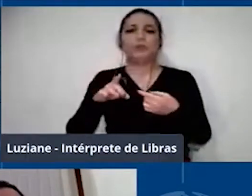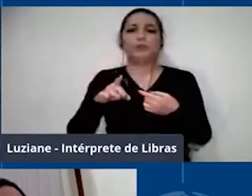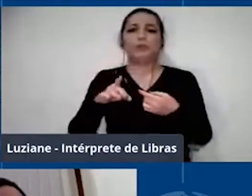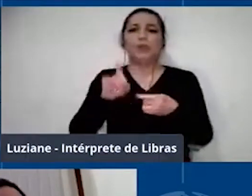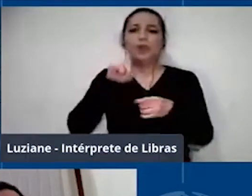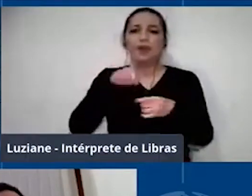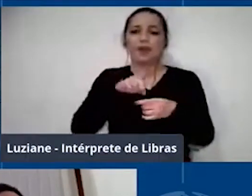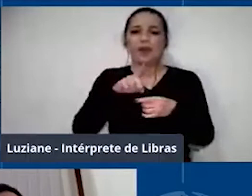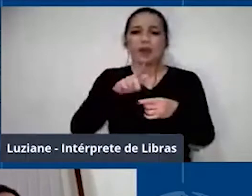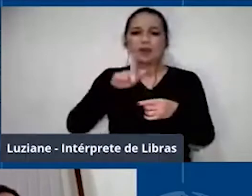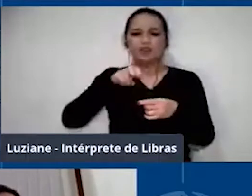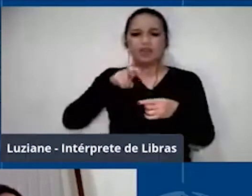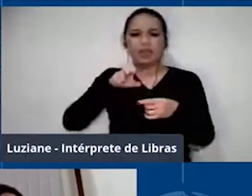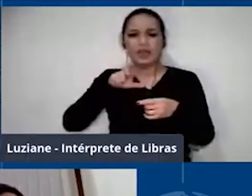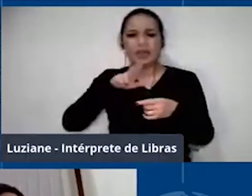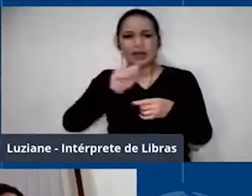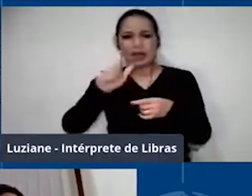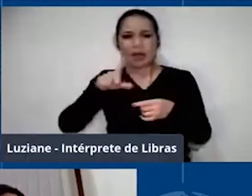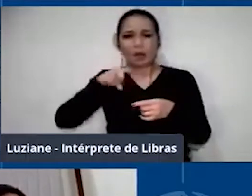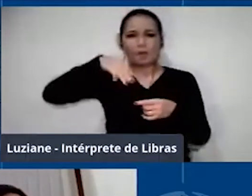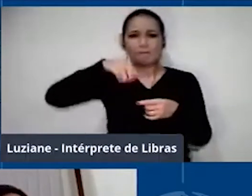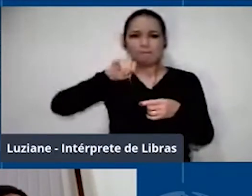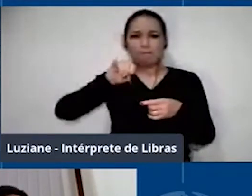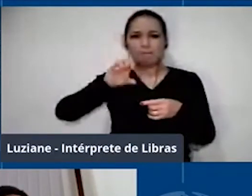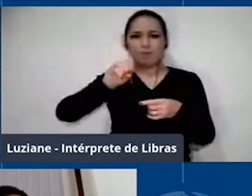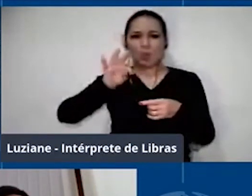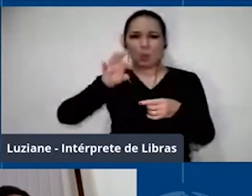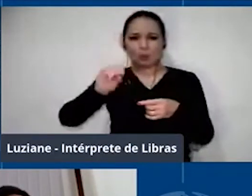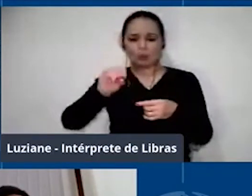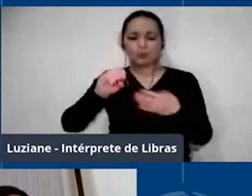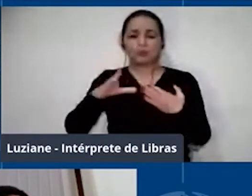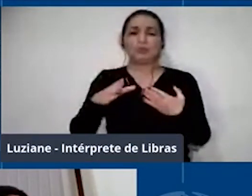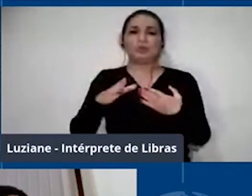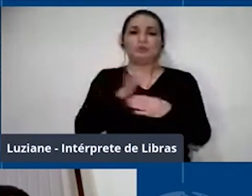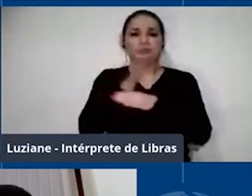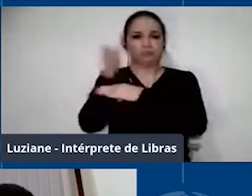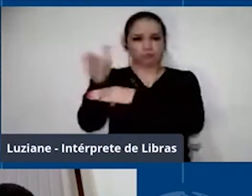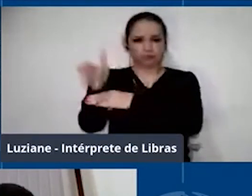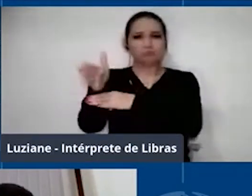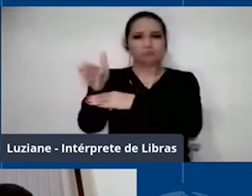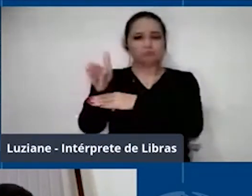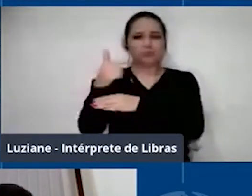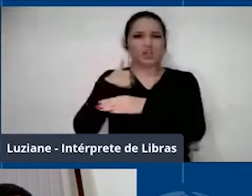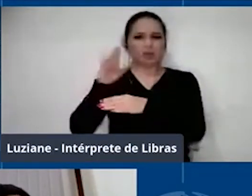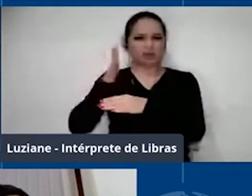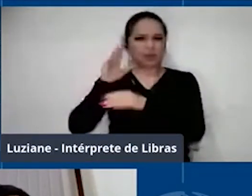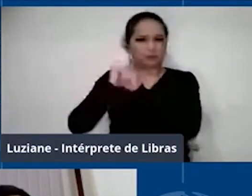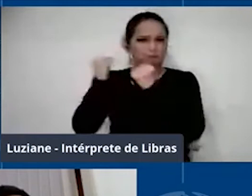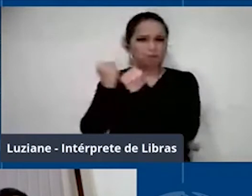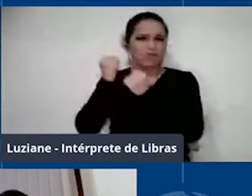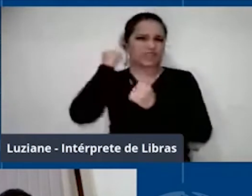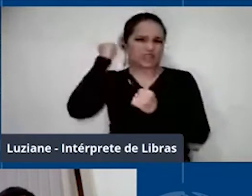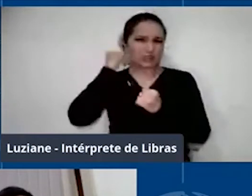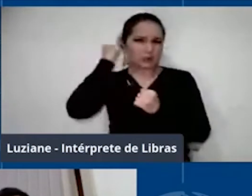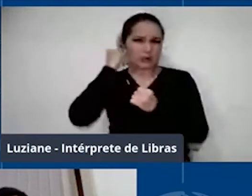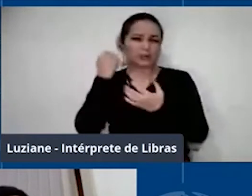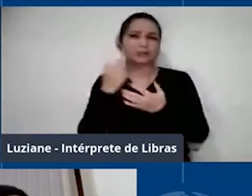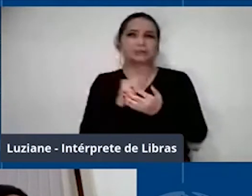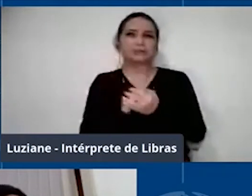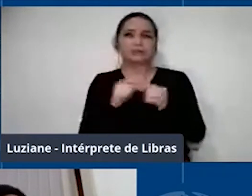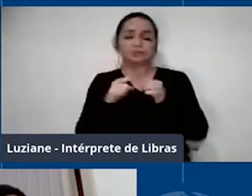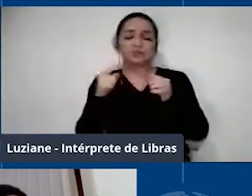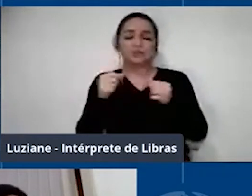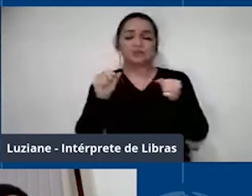nos deixou, faleceu, vítima de Covid. Eu estive lá quando senador. E lá o presidente fez um discurso de